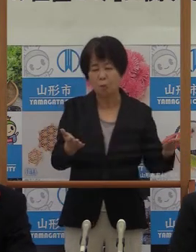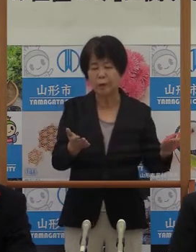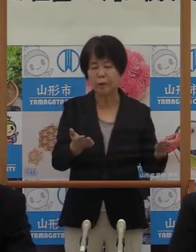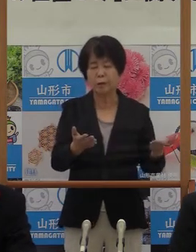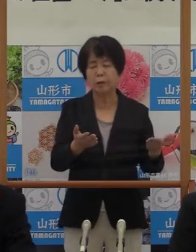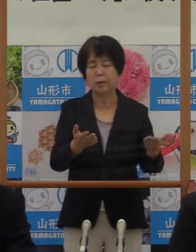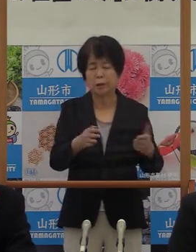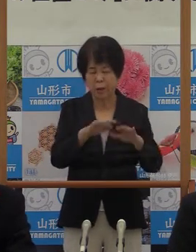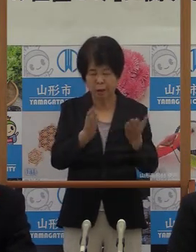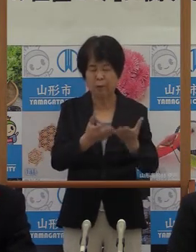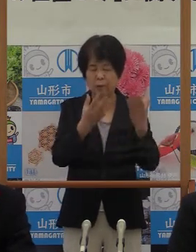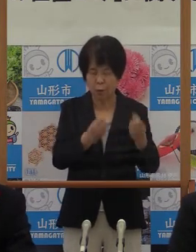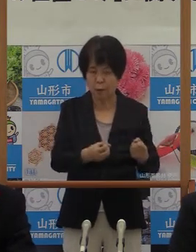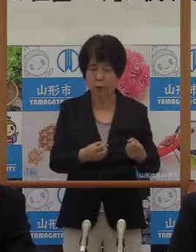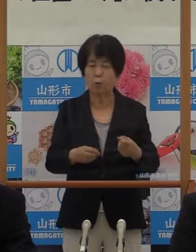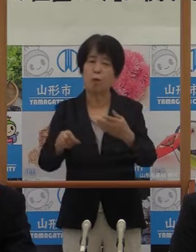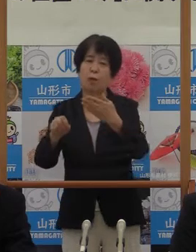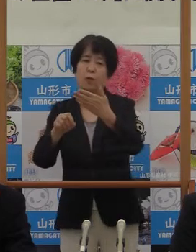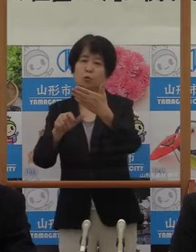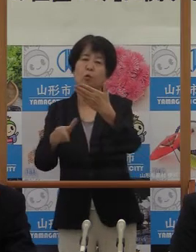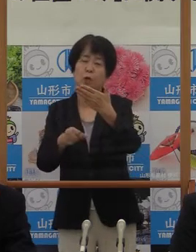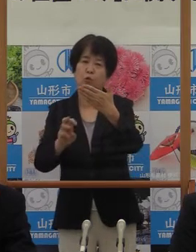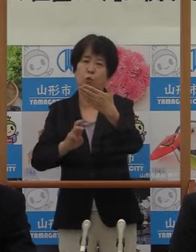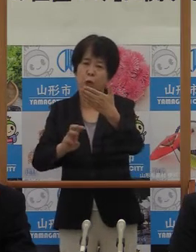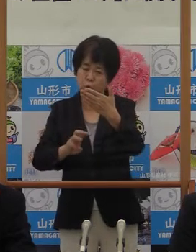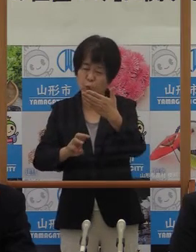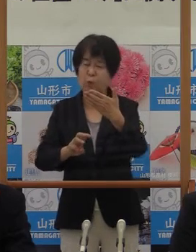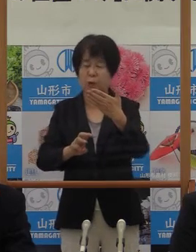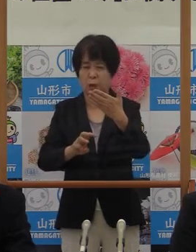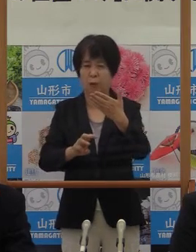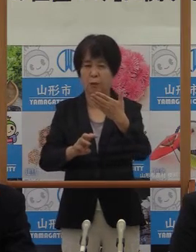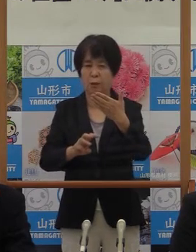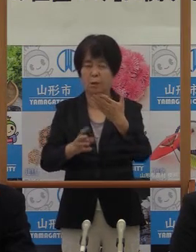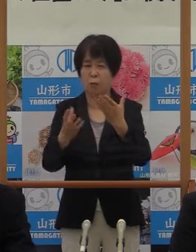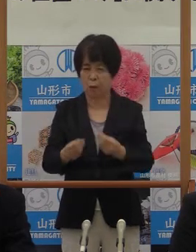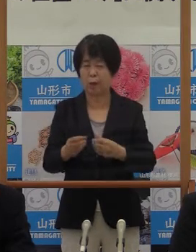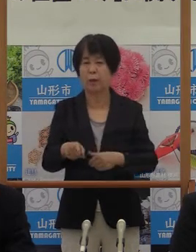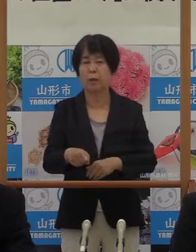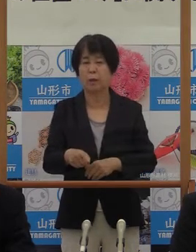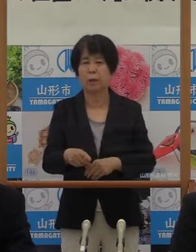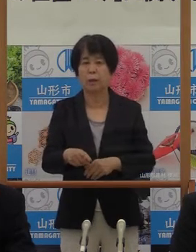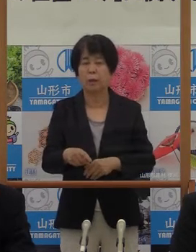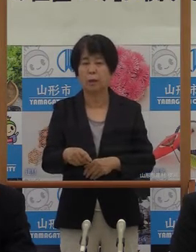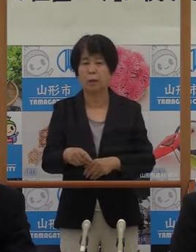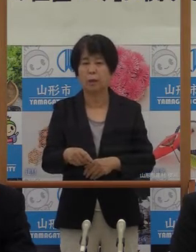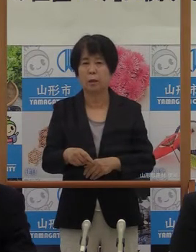って、終了ということでございました。またですね、